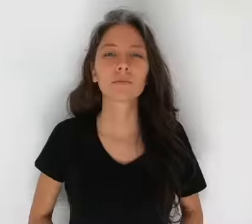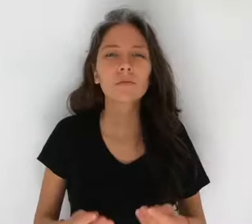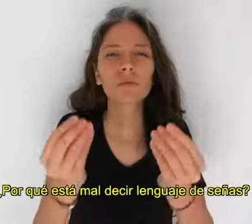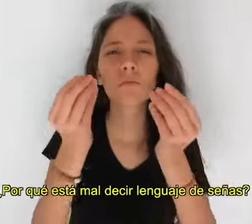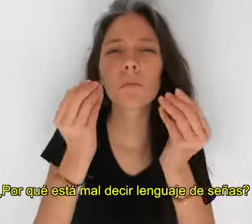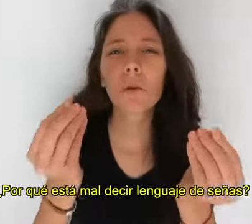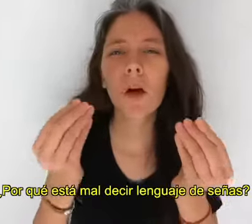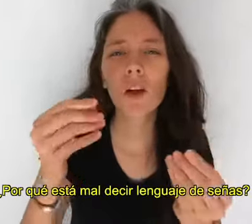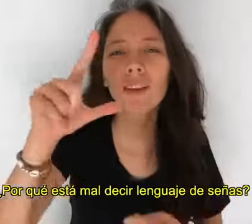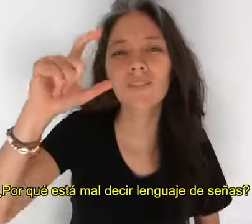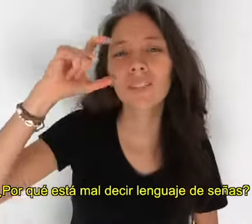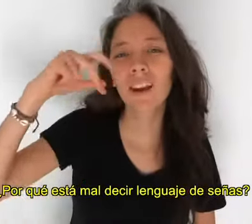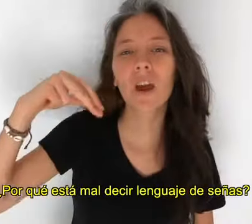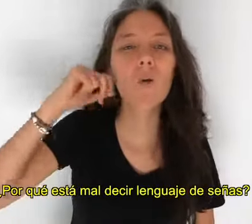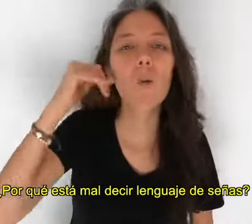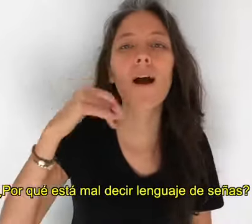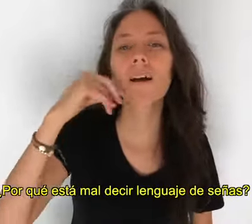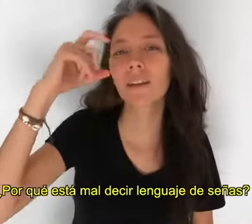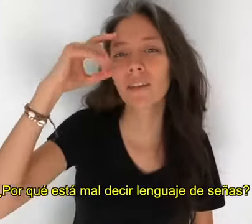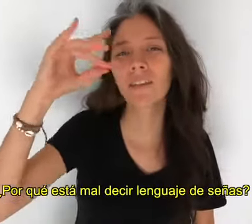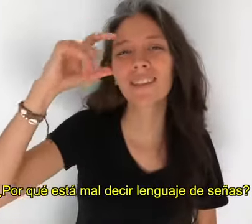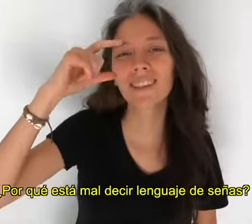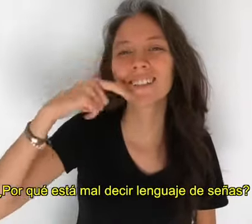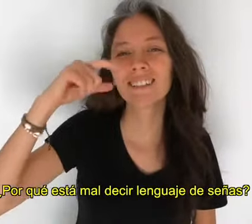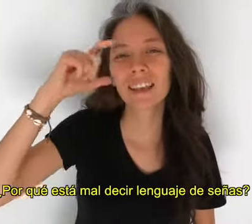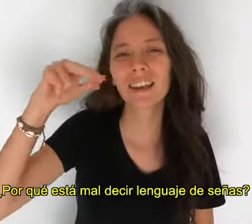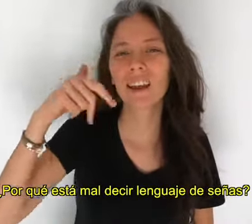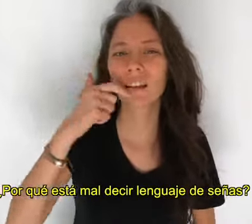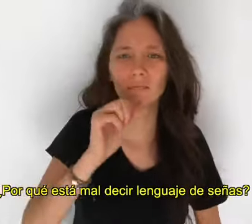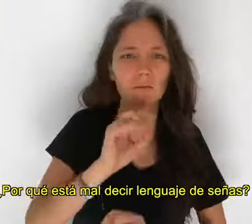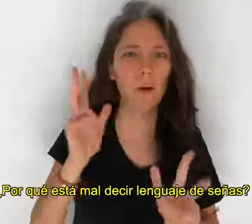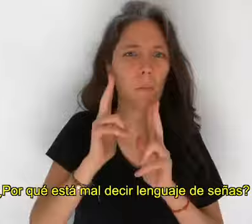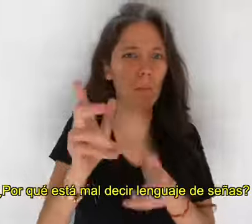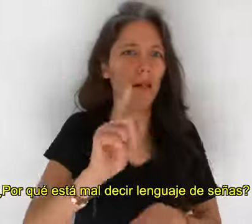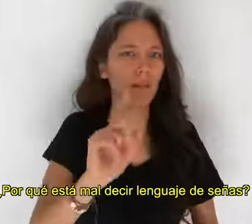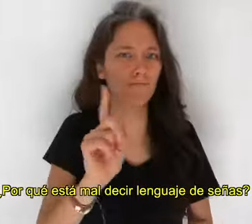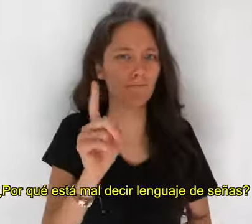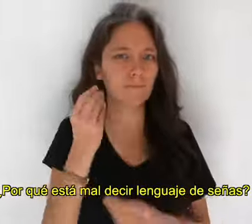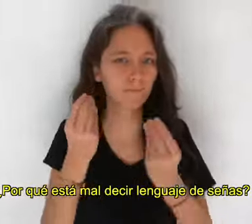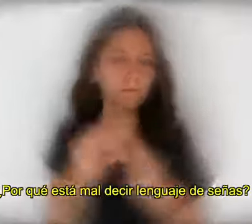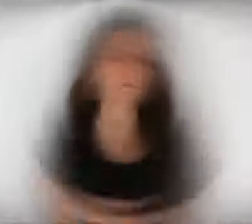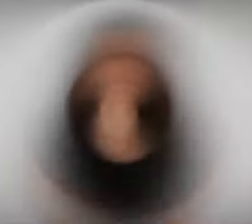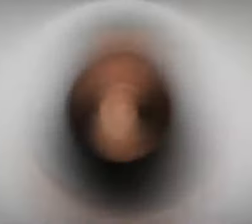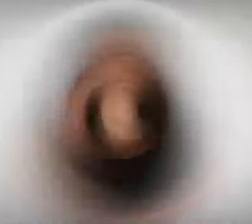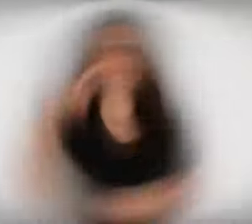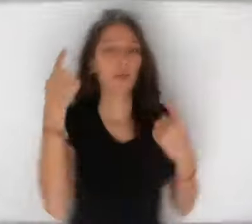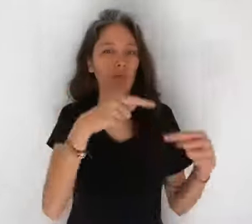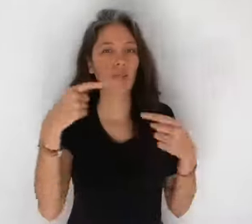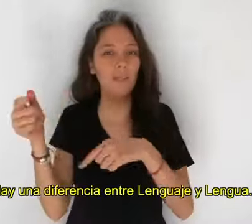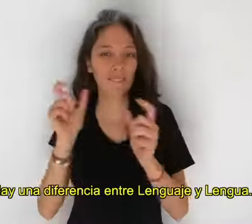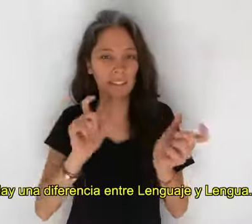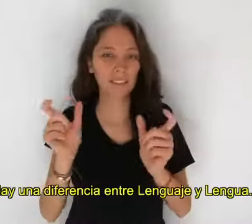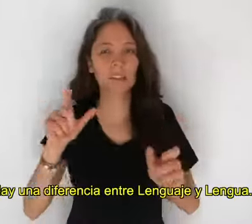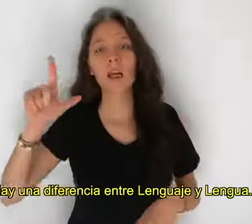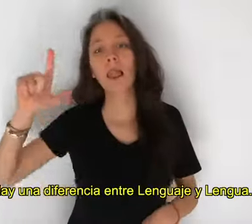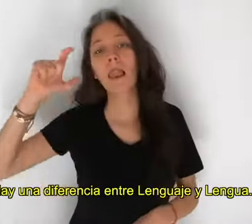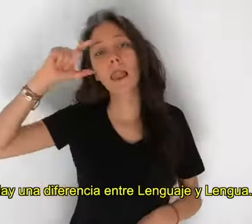por qué es tan mal decir lenguaje de señas hay una diferencia entre el